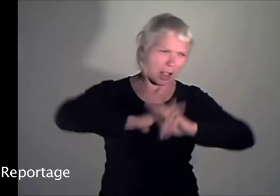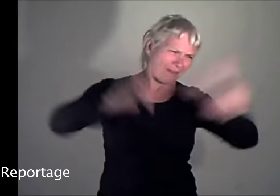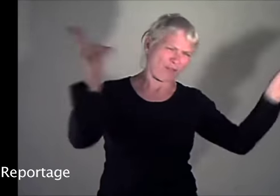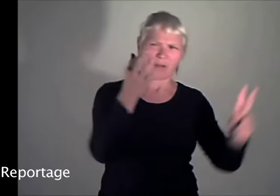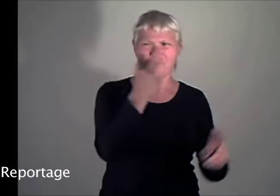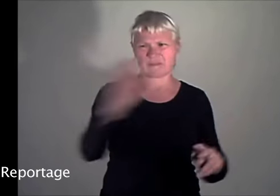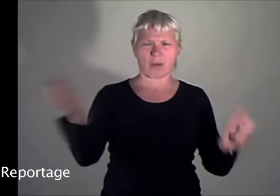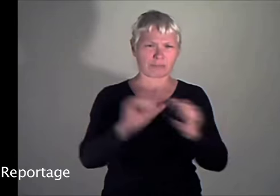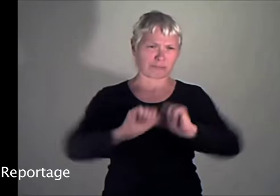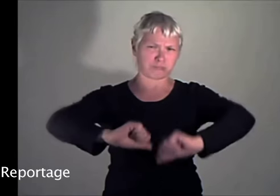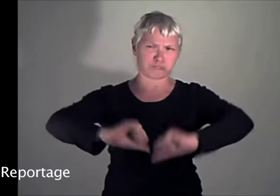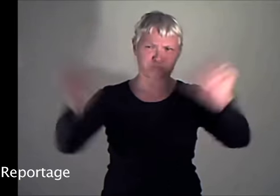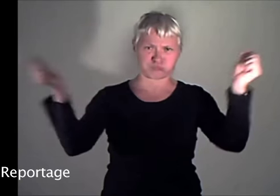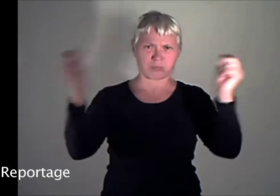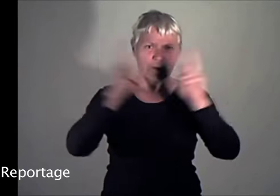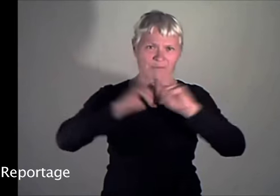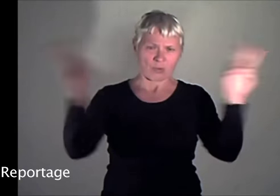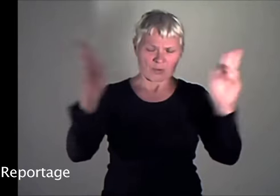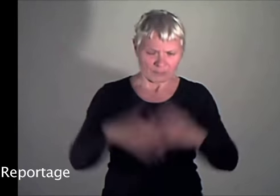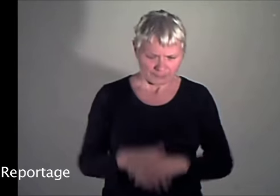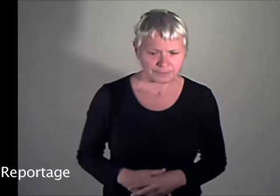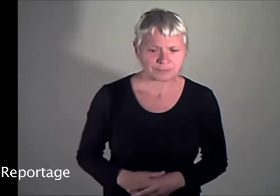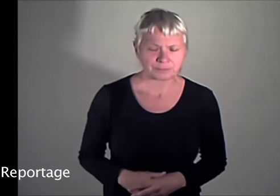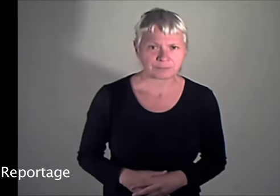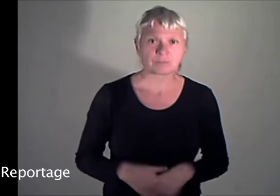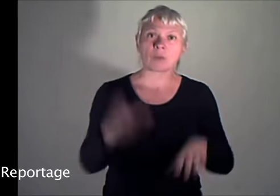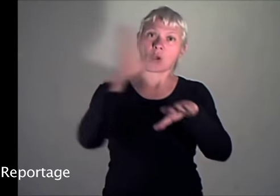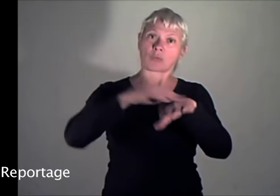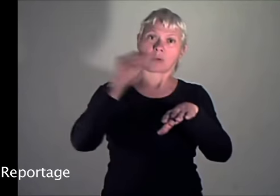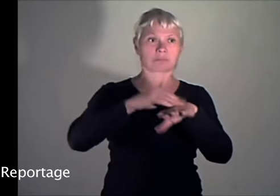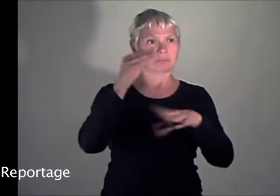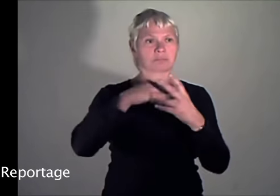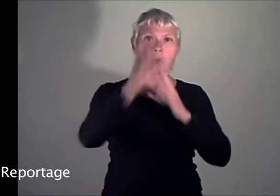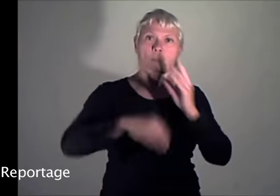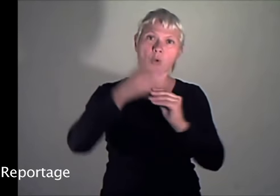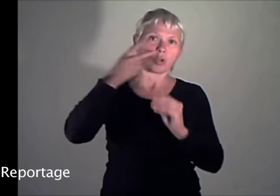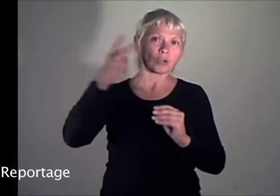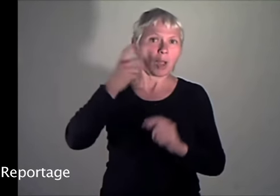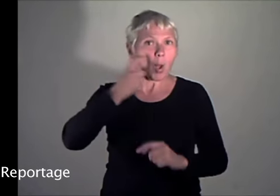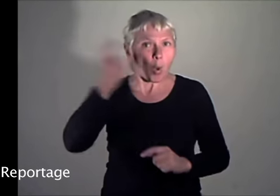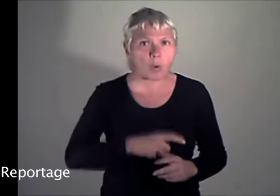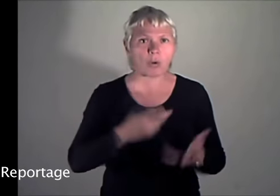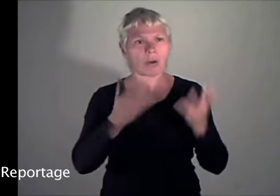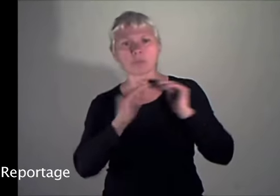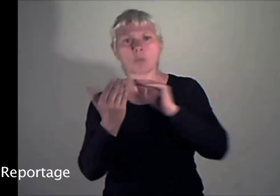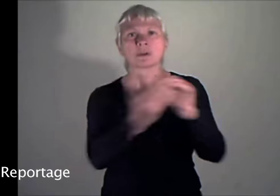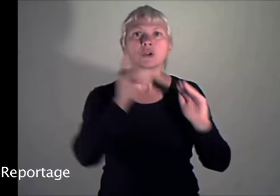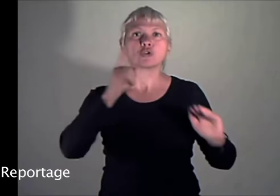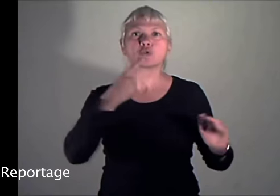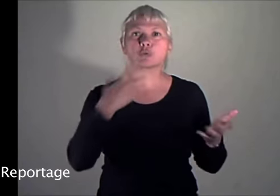etc. Rien à voir avec la France, quoi. On est vraiment très très loin. En Suède, le monde des entendants est assez au